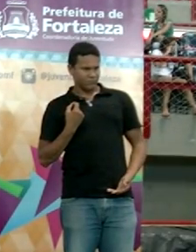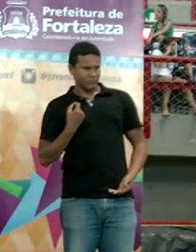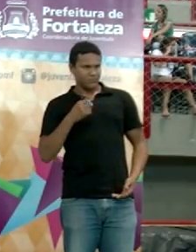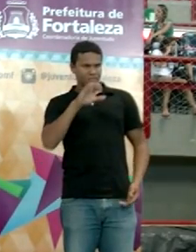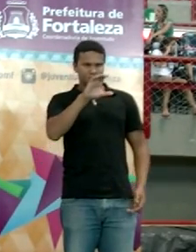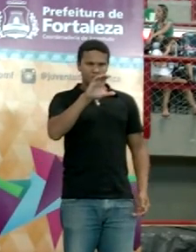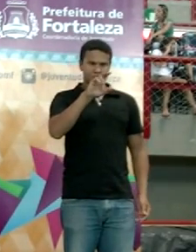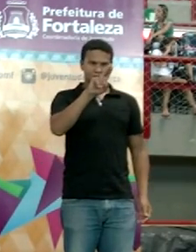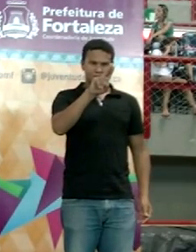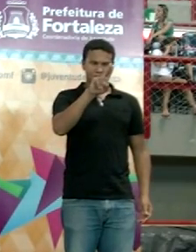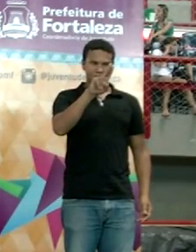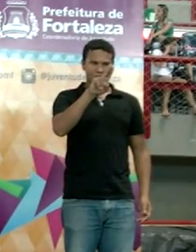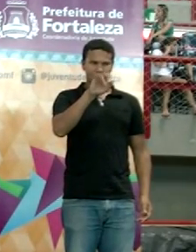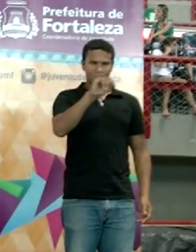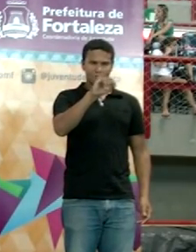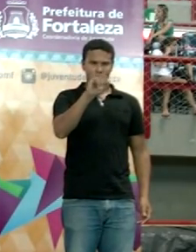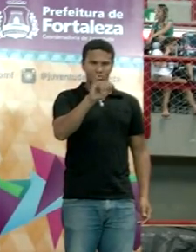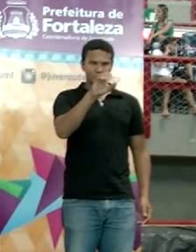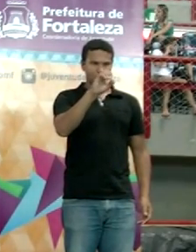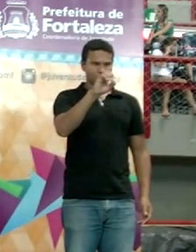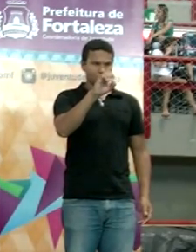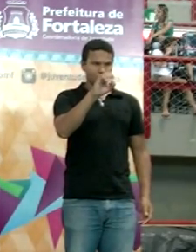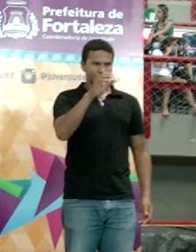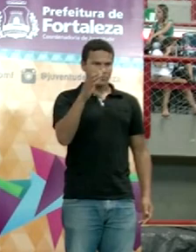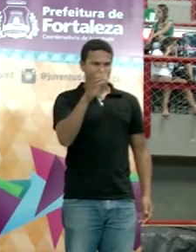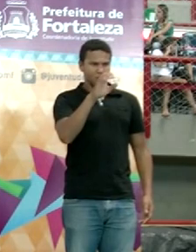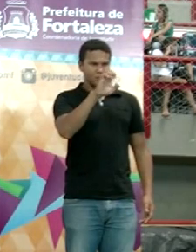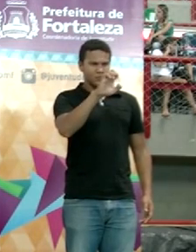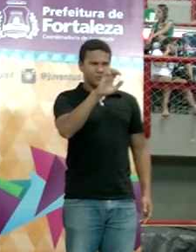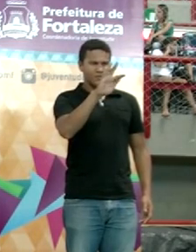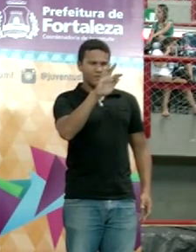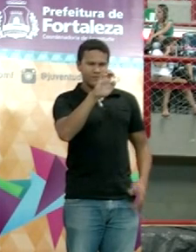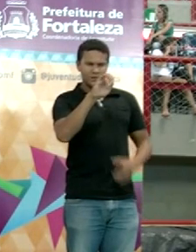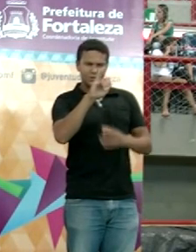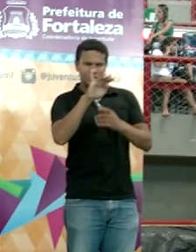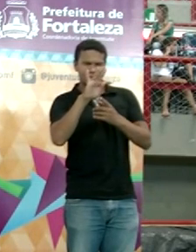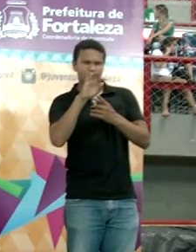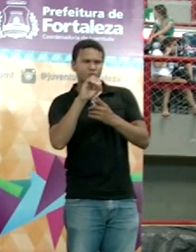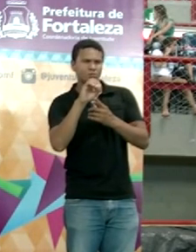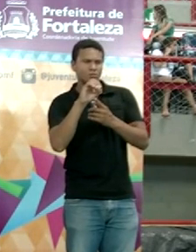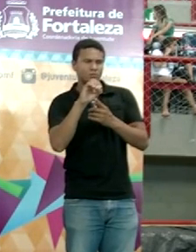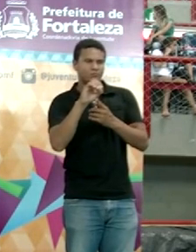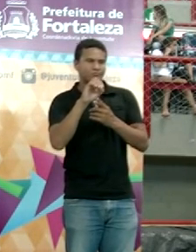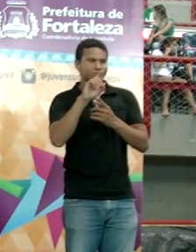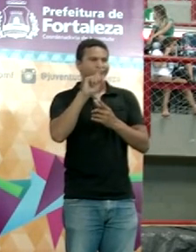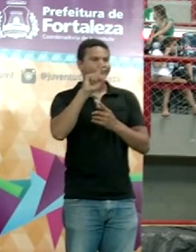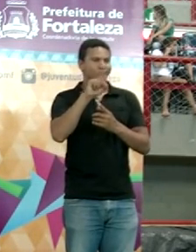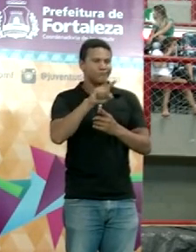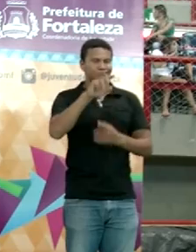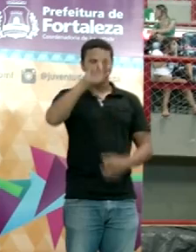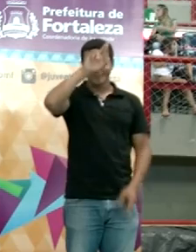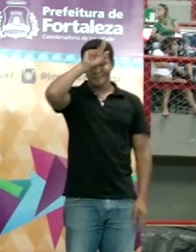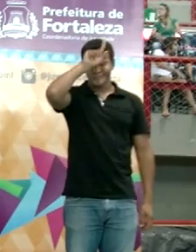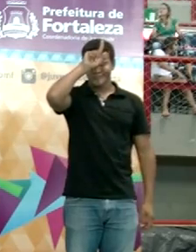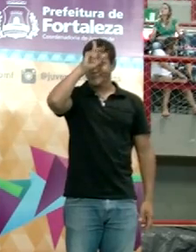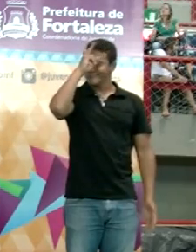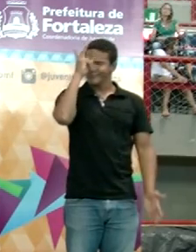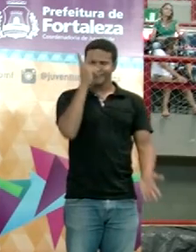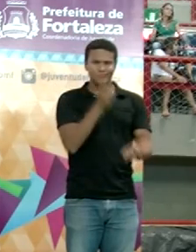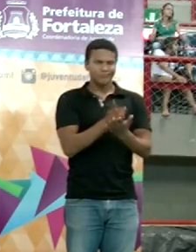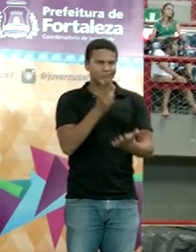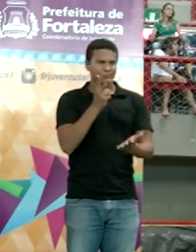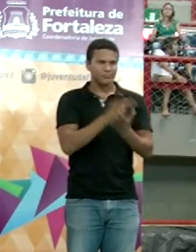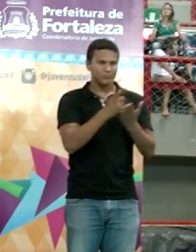cujo efeito. Um dos erros gravíssimos que o aluno comete